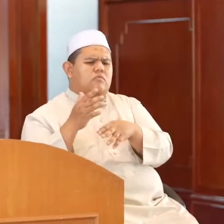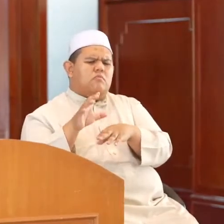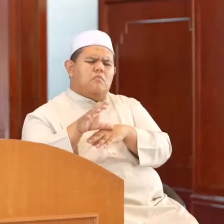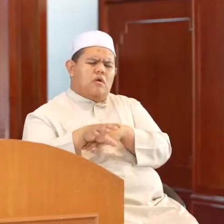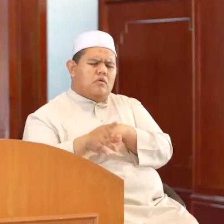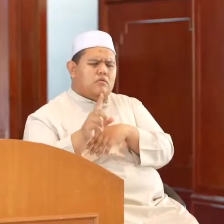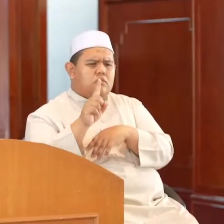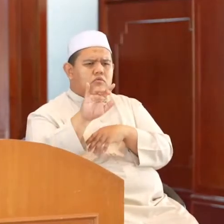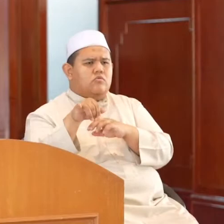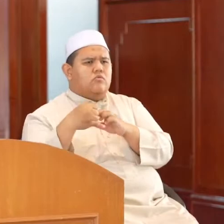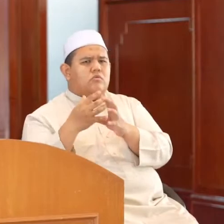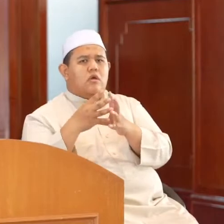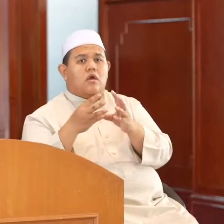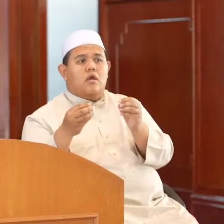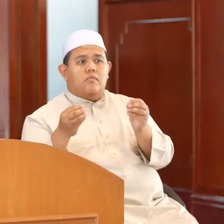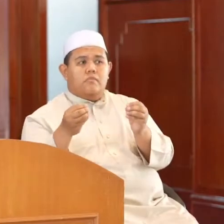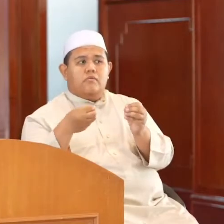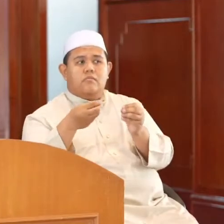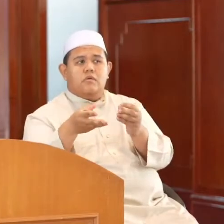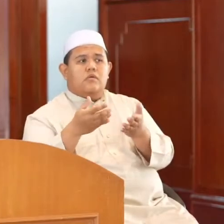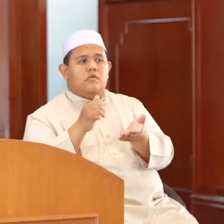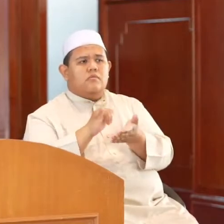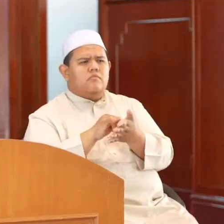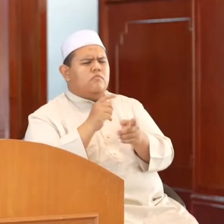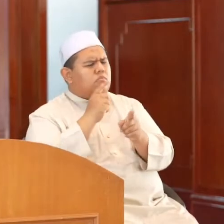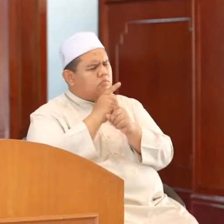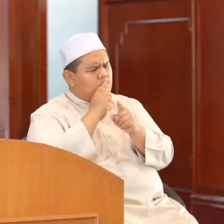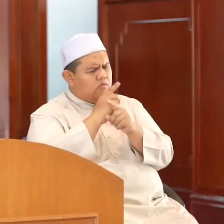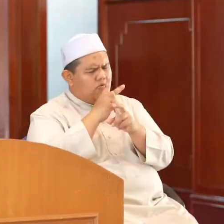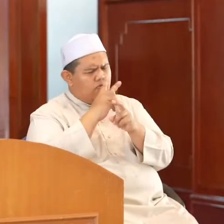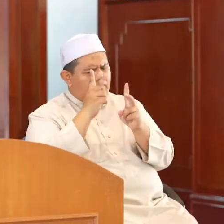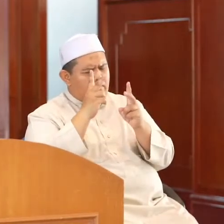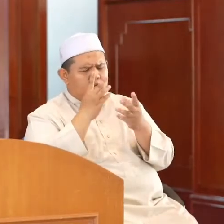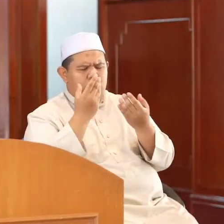habis sejuta, kita tak apa-apa. Allah,